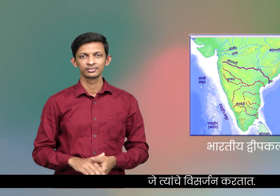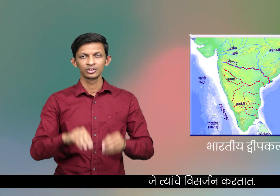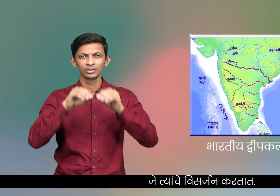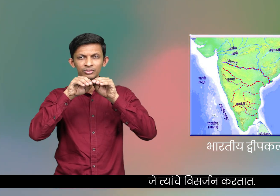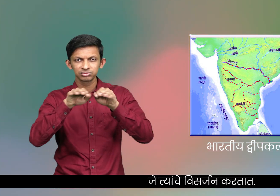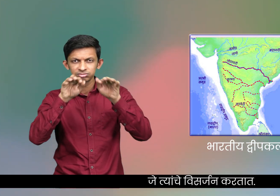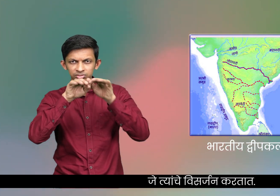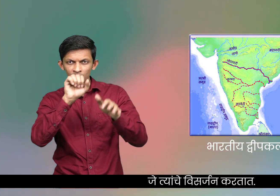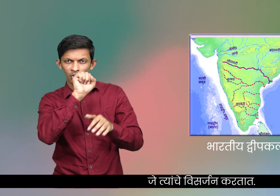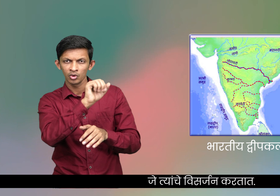जे त्यांचं विसर्जन करतात.